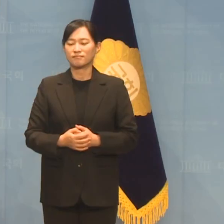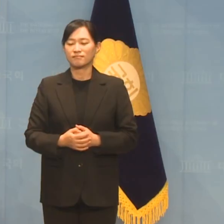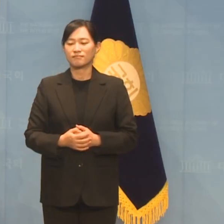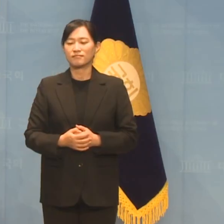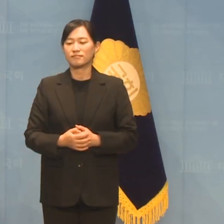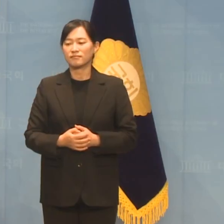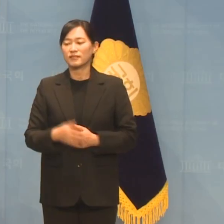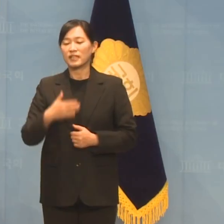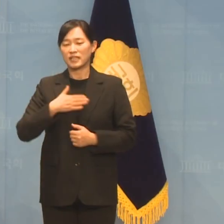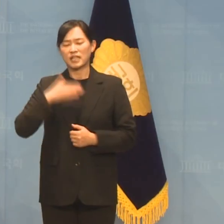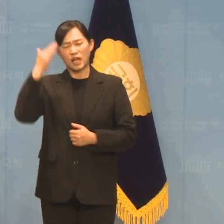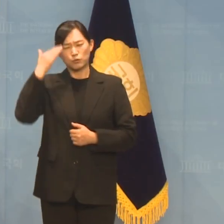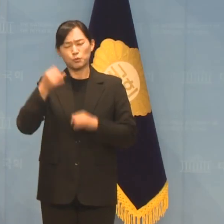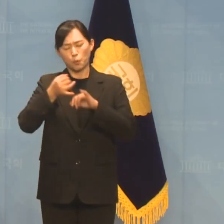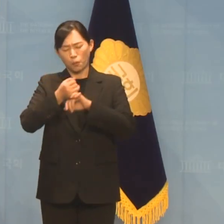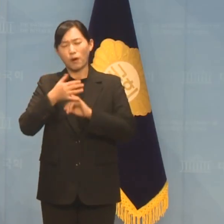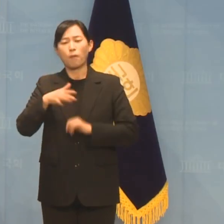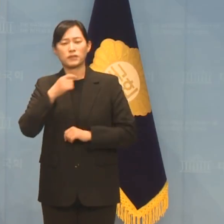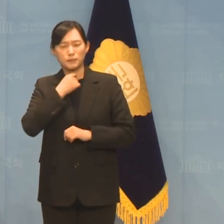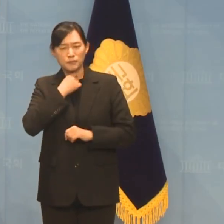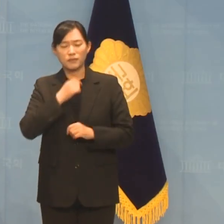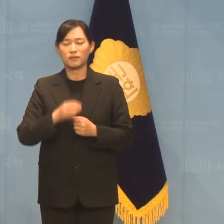나 한국으로 꼭 가고 싶어.